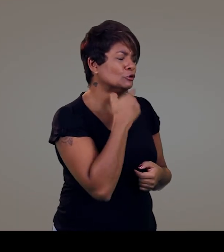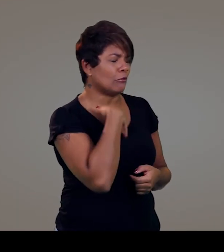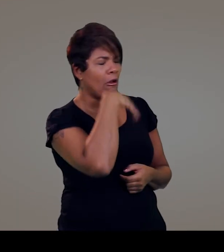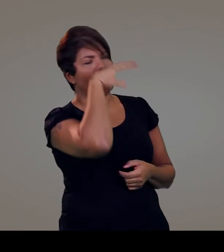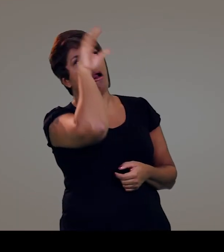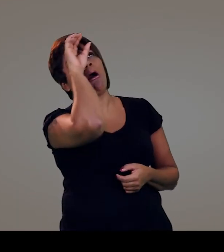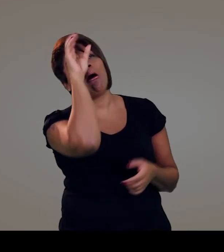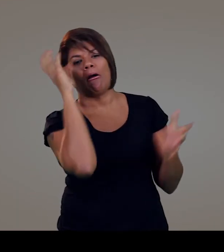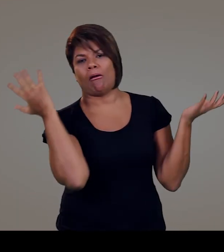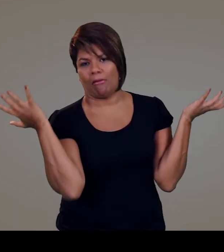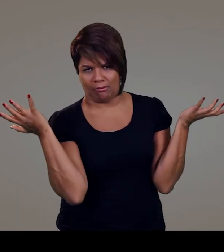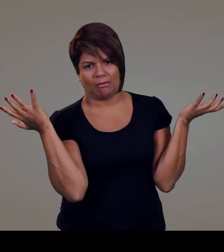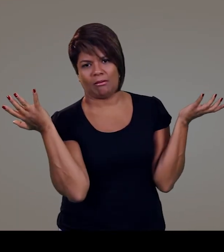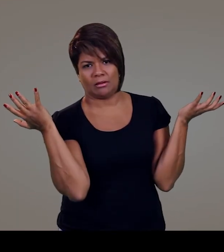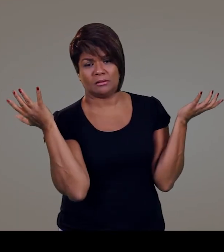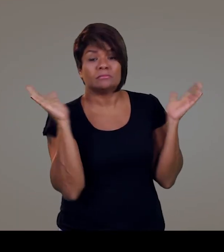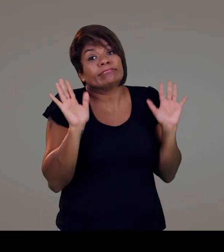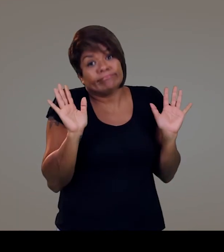né?